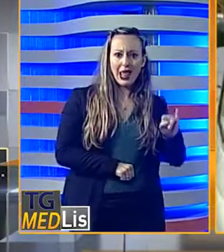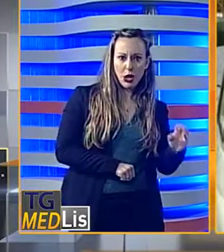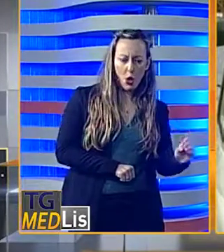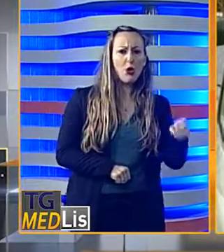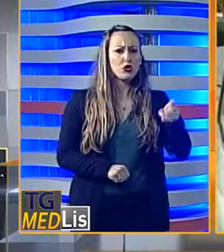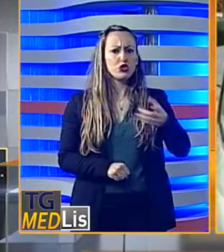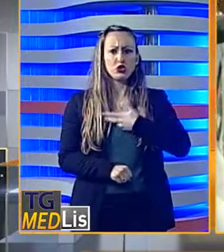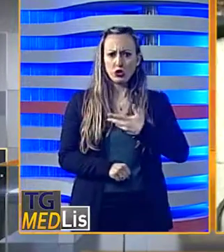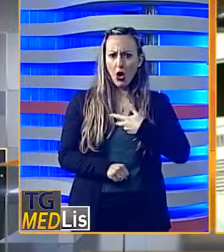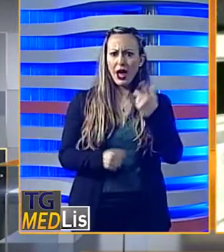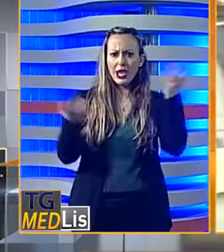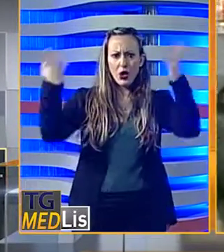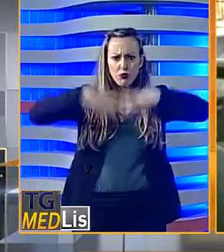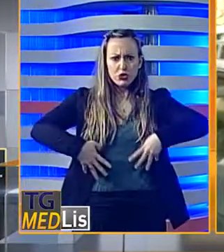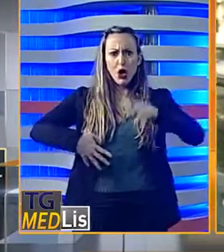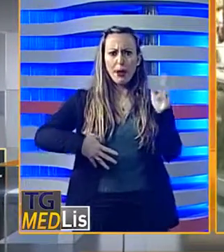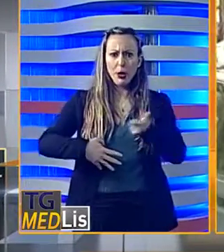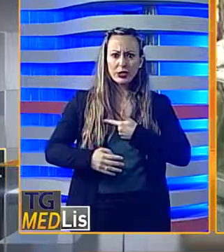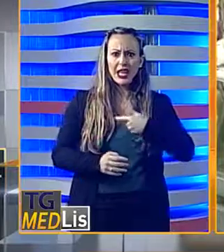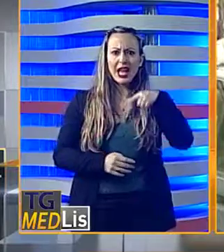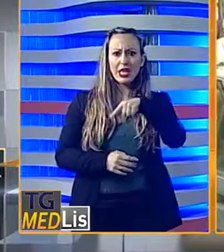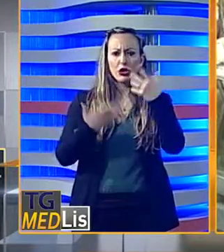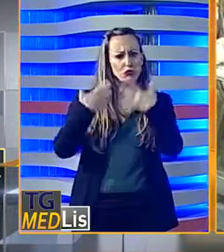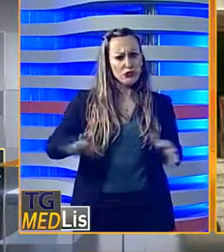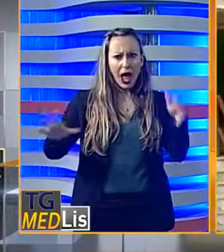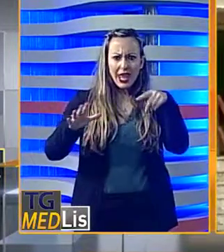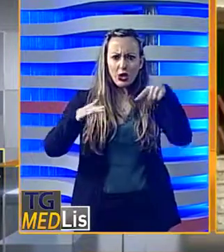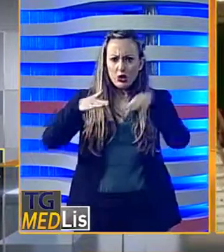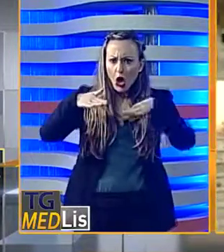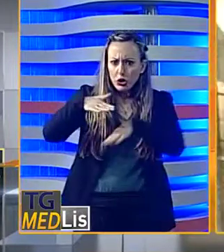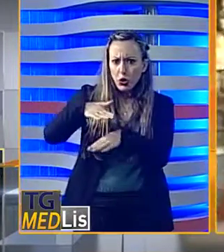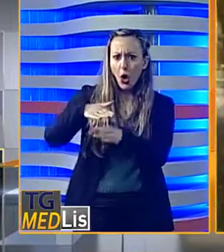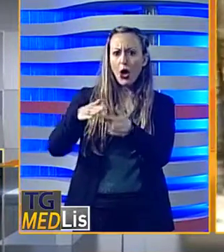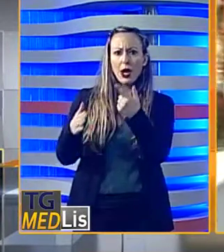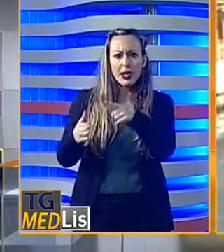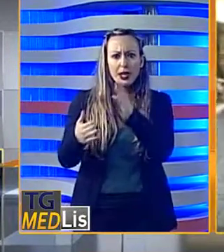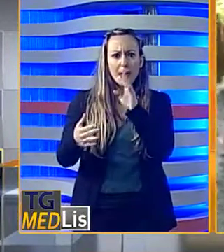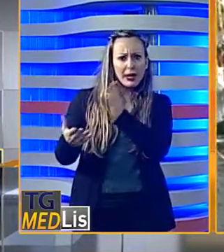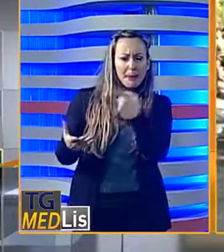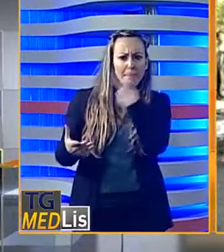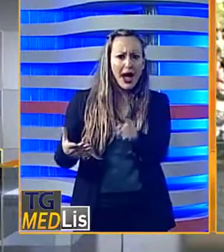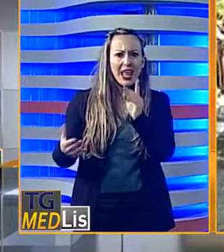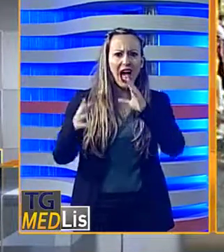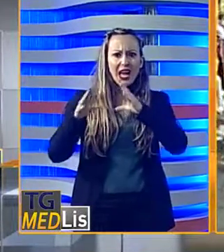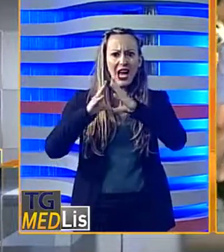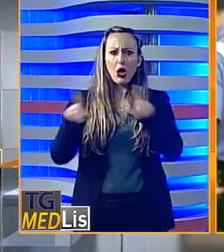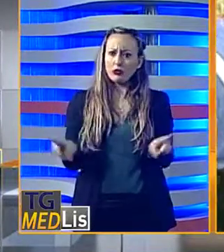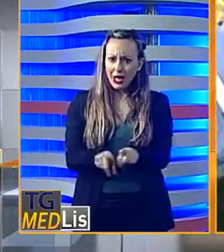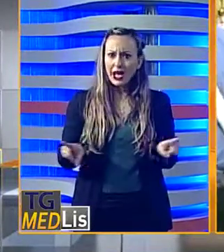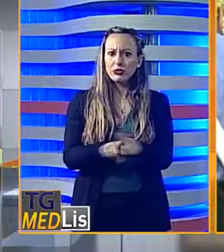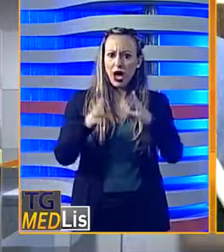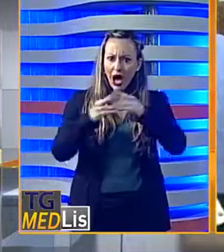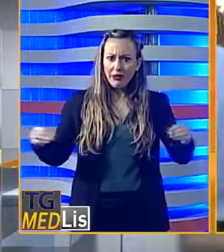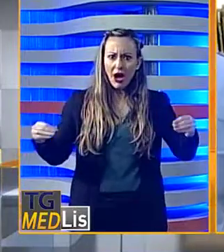che è stato già sotto accertamenti per gli stessi fatti e ha poi ottenuto l'archiviazione e altri due agenti. Tutti